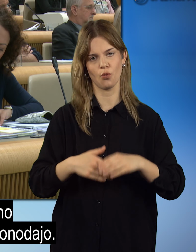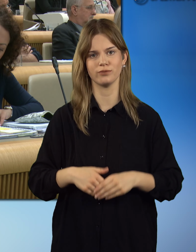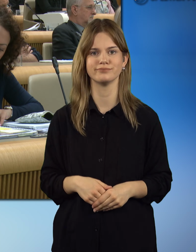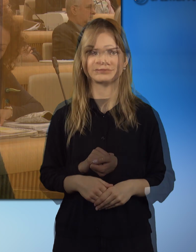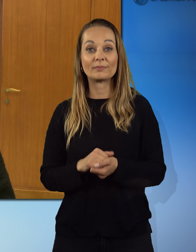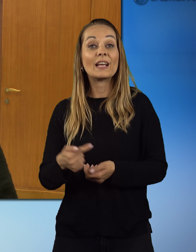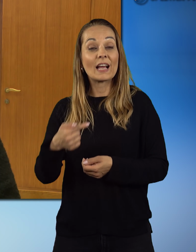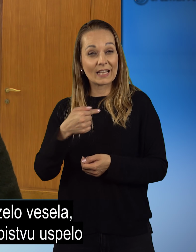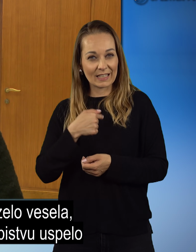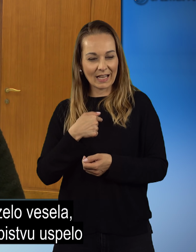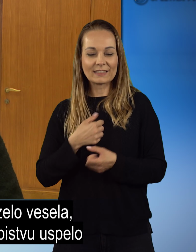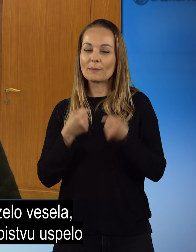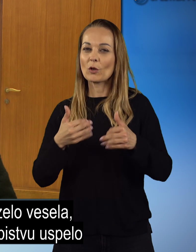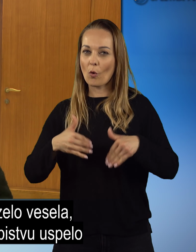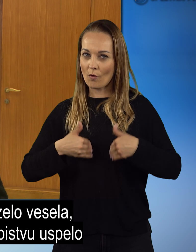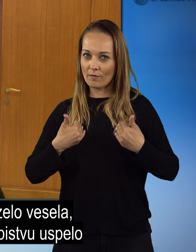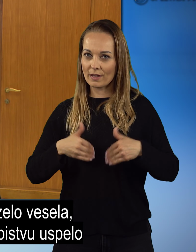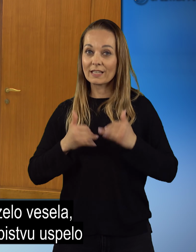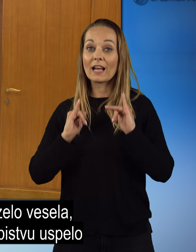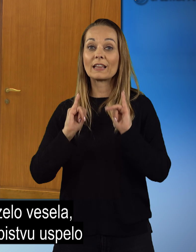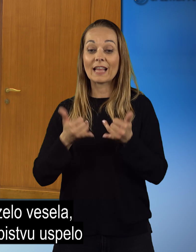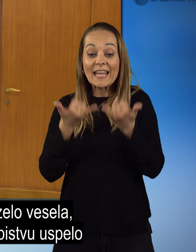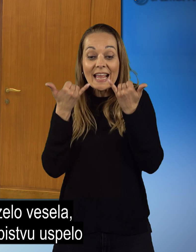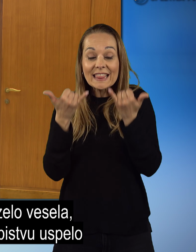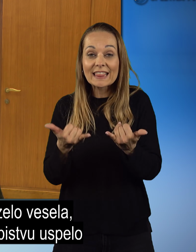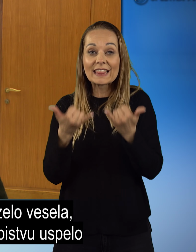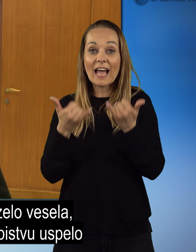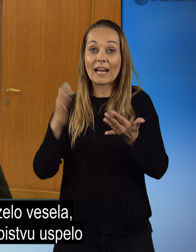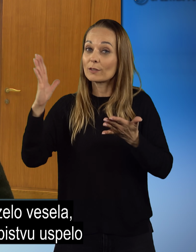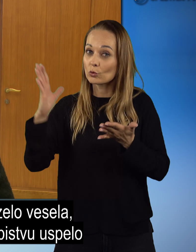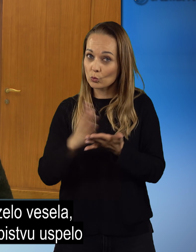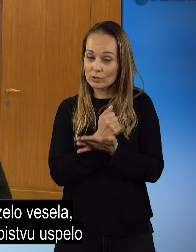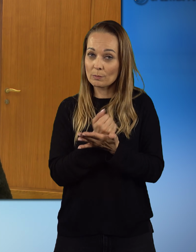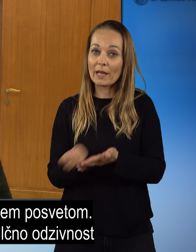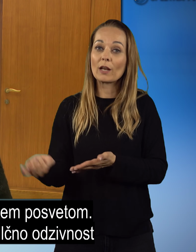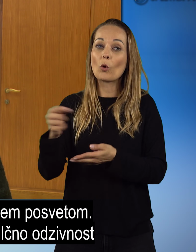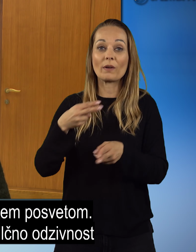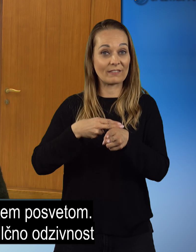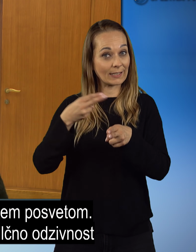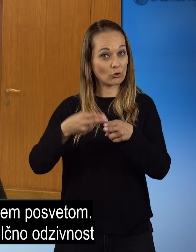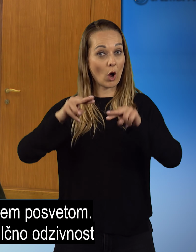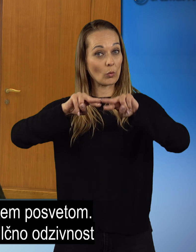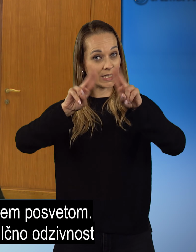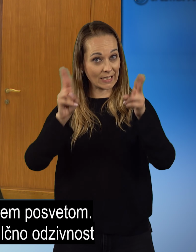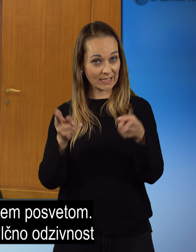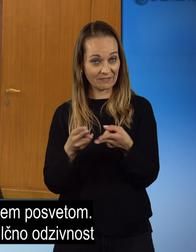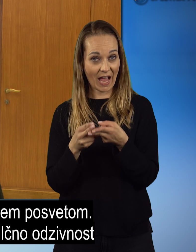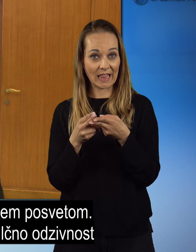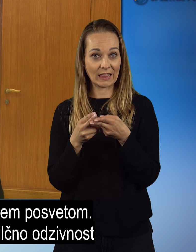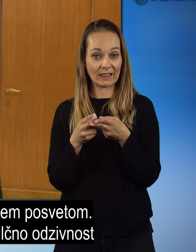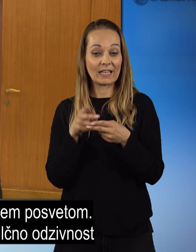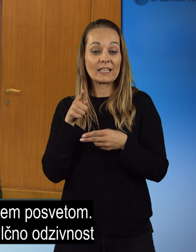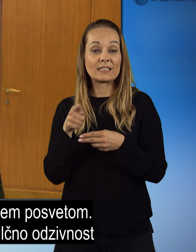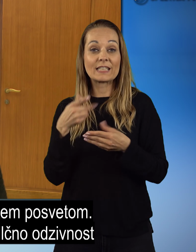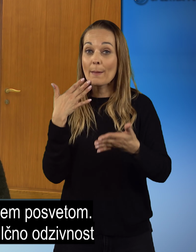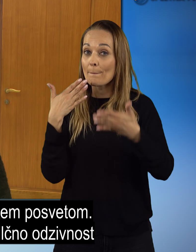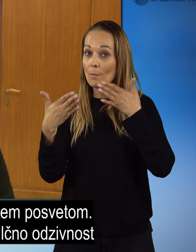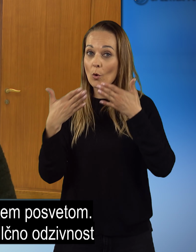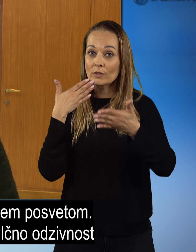zakonodajo. Jaz sem v bistvu zelo vesela, da nam je danes uspelo priti v Državni svet s